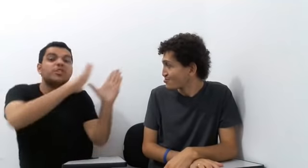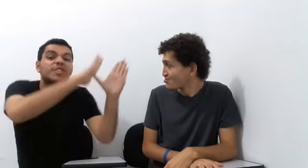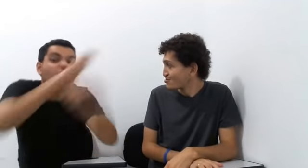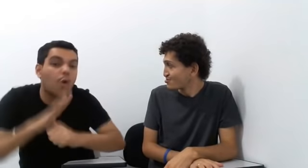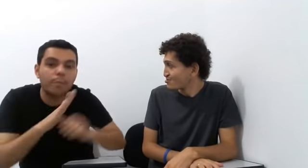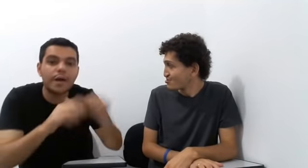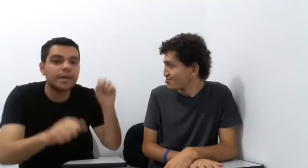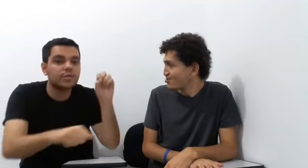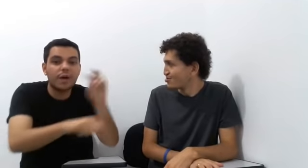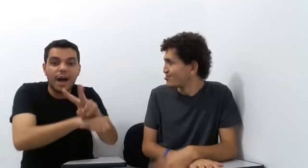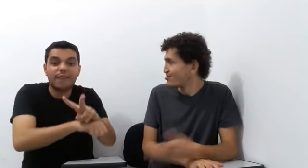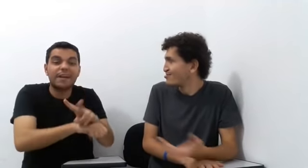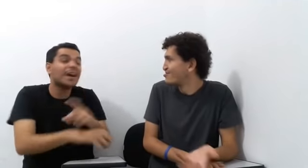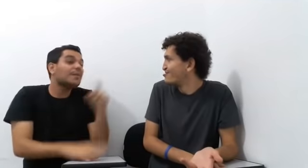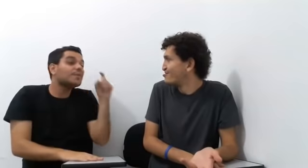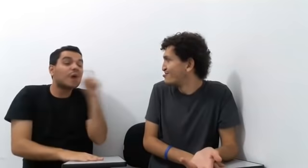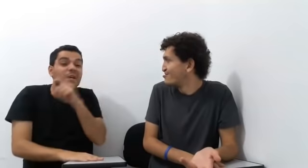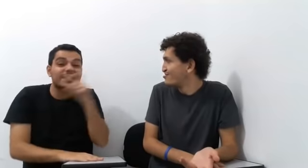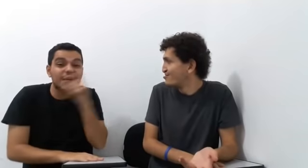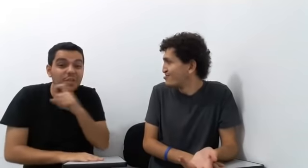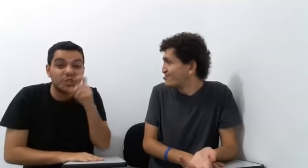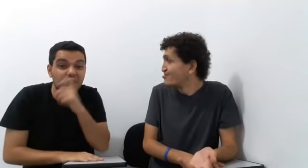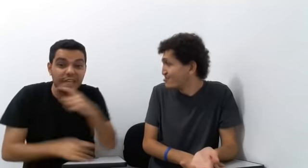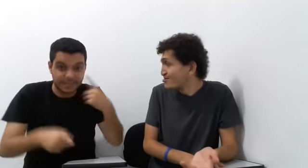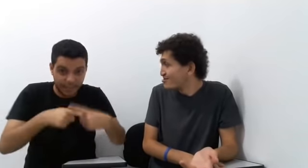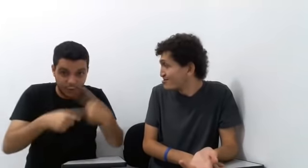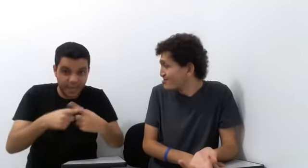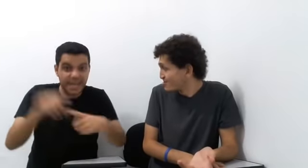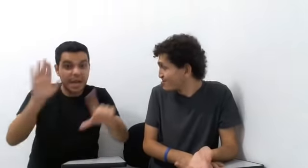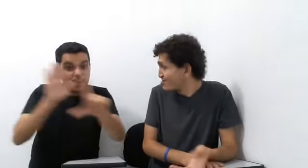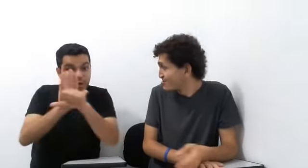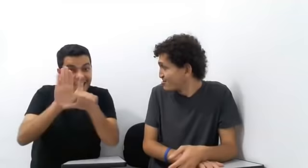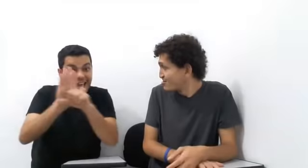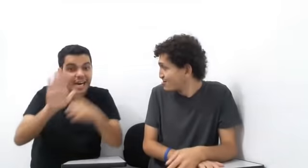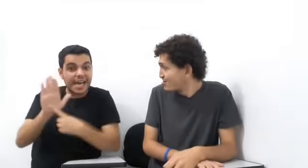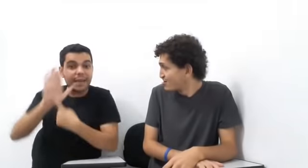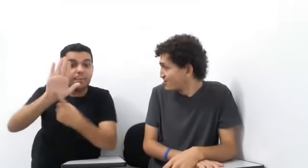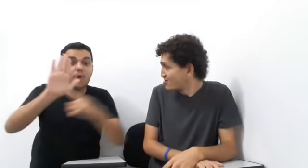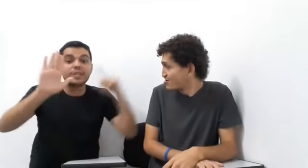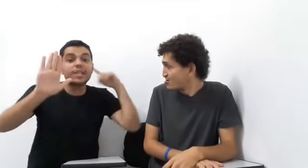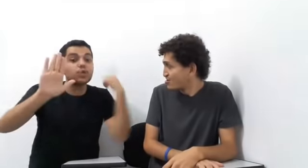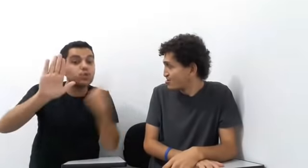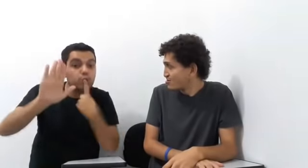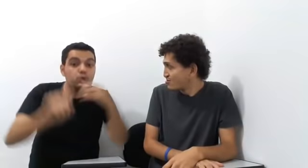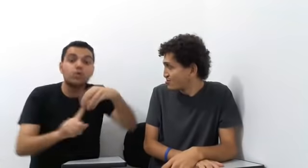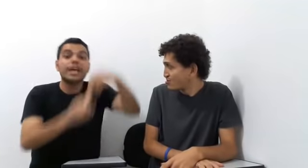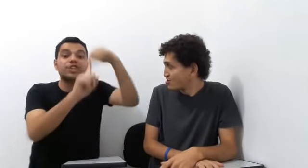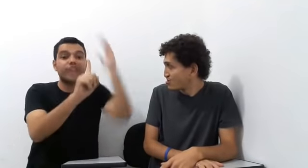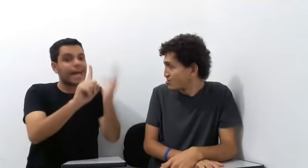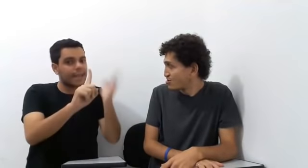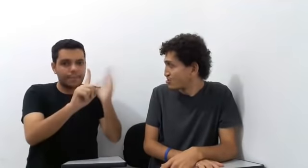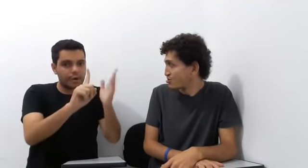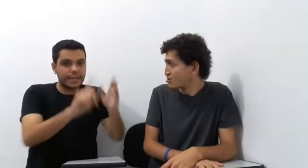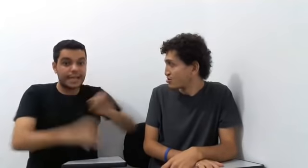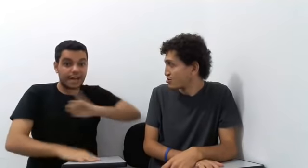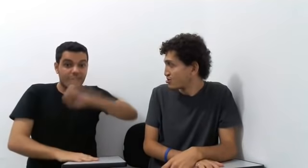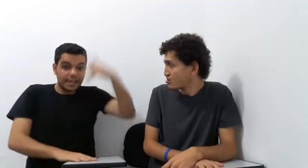está roubando a vaga. Pessoal, isso é mentira, sabe por quê? Porque na lei mostra que o surdo já tem prioridade. Então,